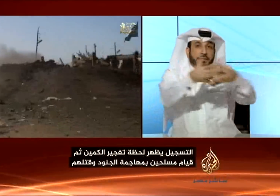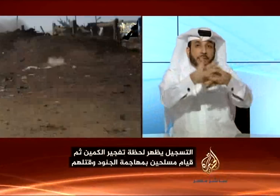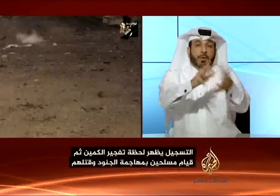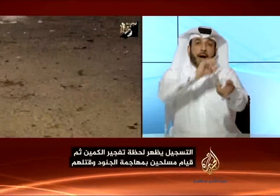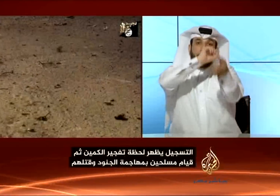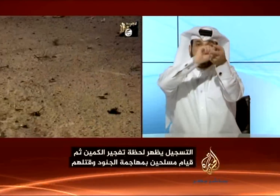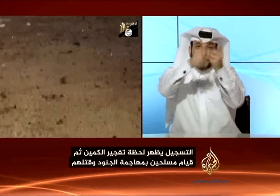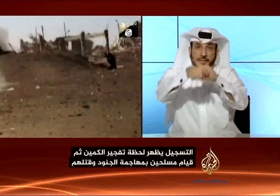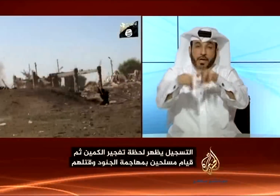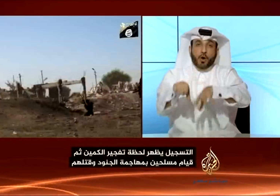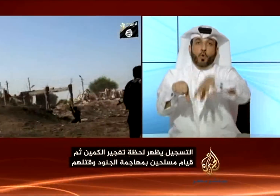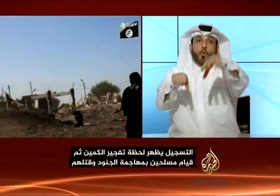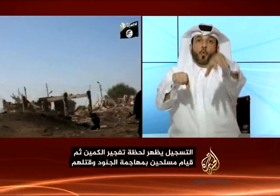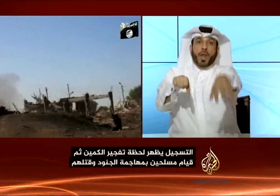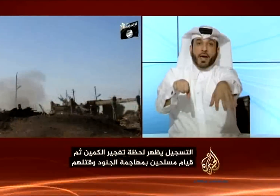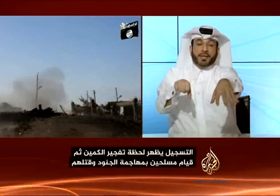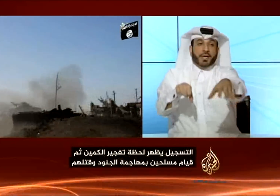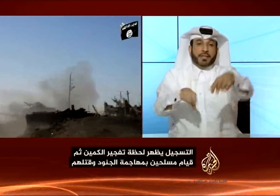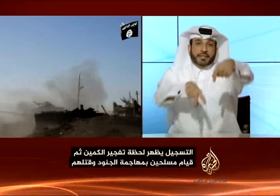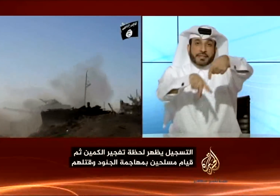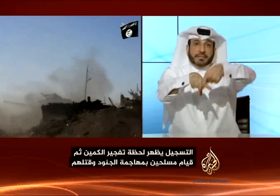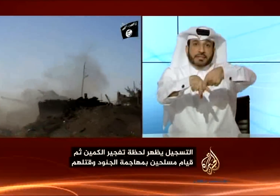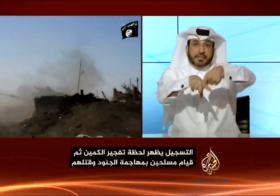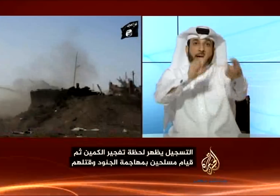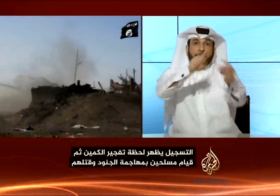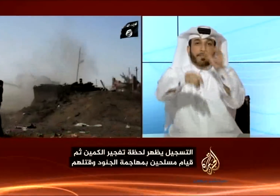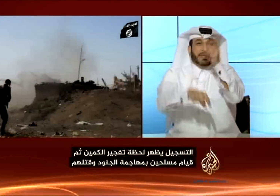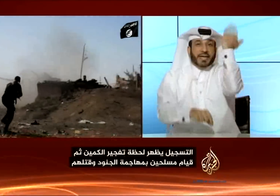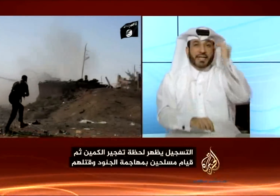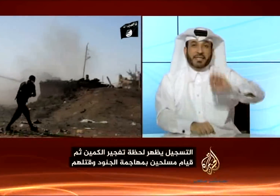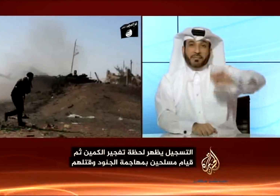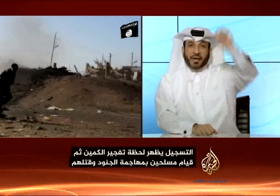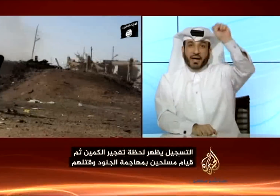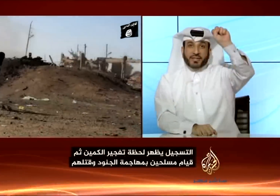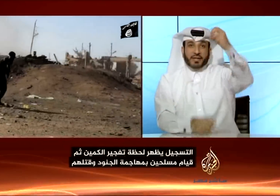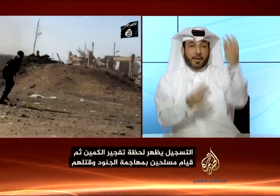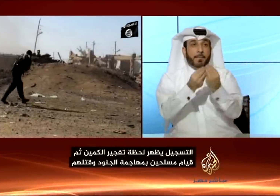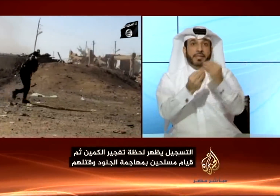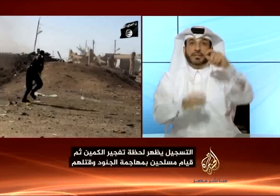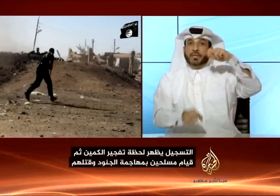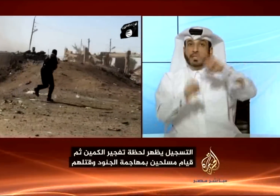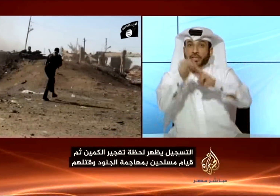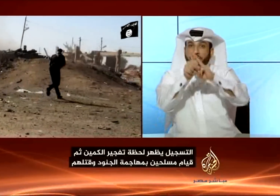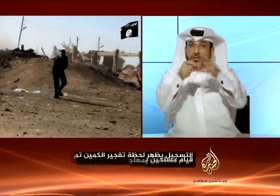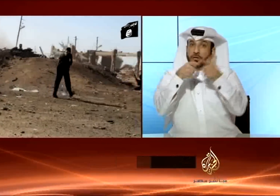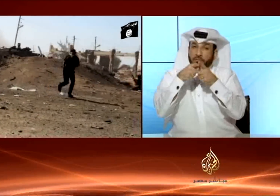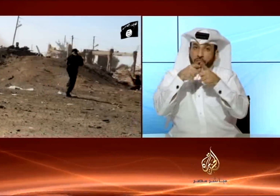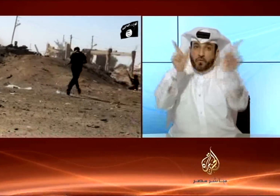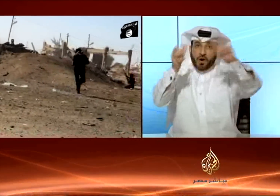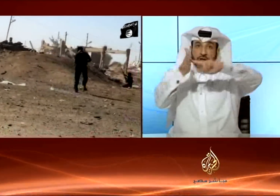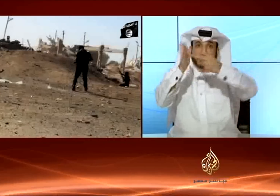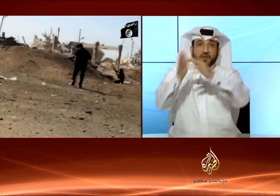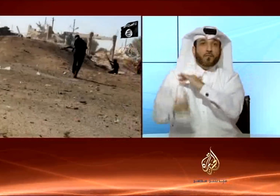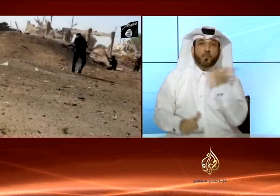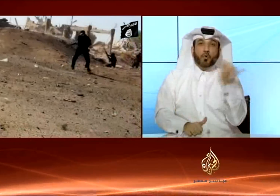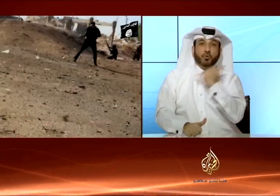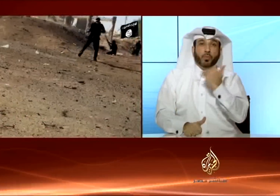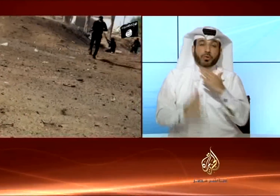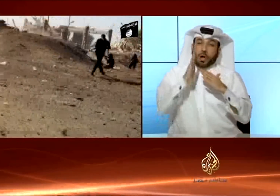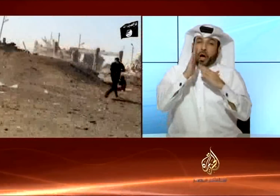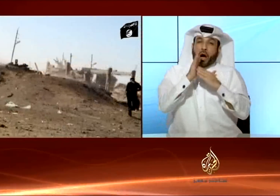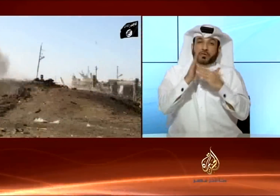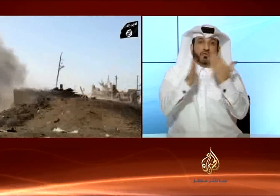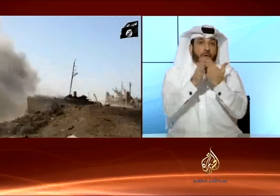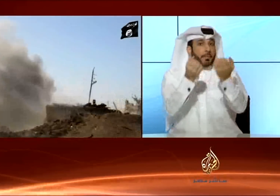سيناء بدلا من انصار بيت المقدس وتمتنع الجزيره مباشر مصر عن بث مشاهد